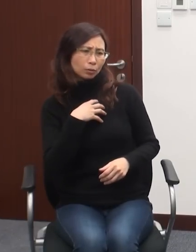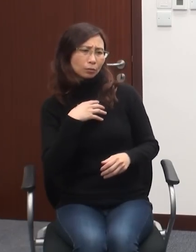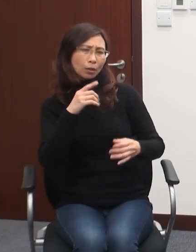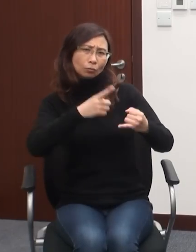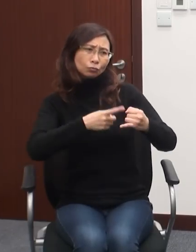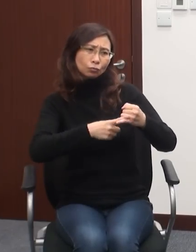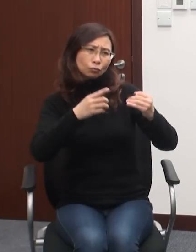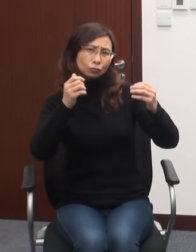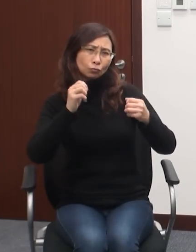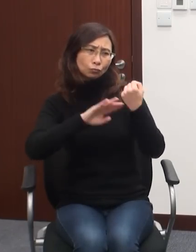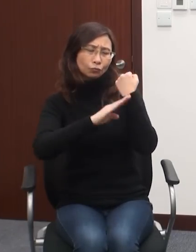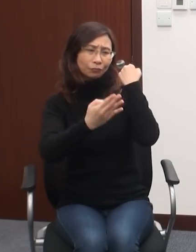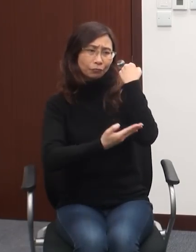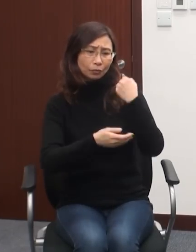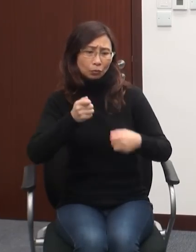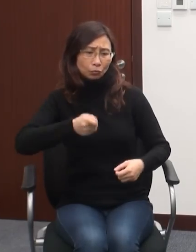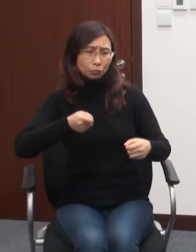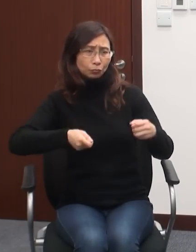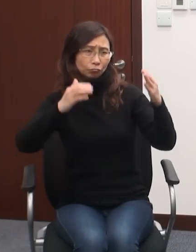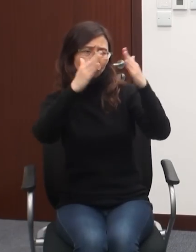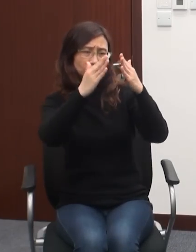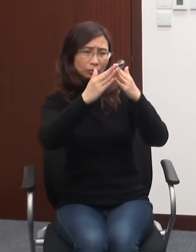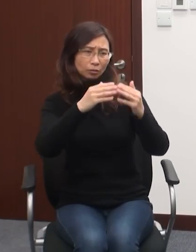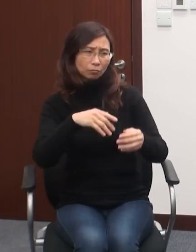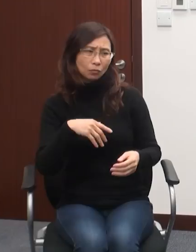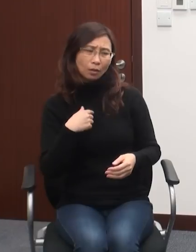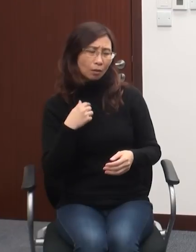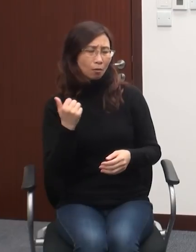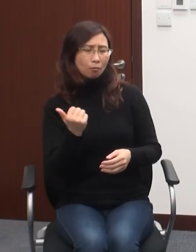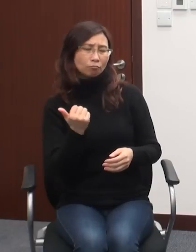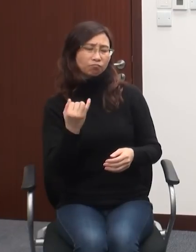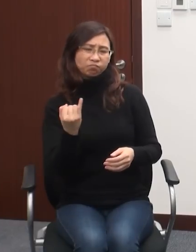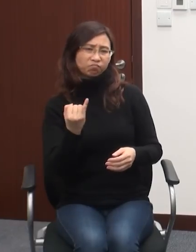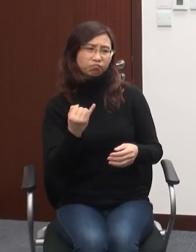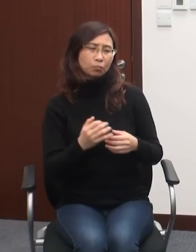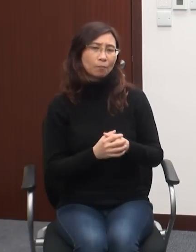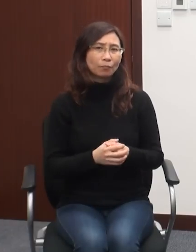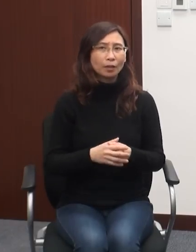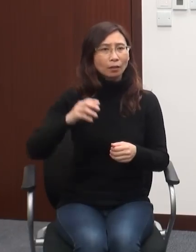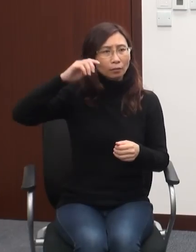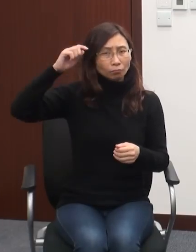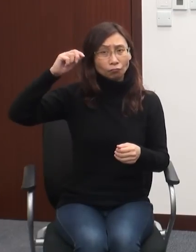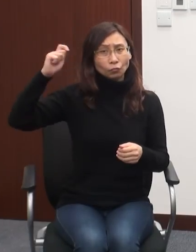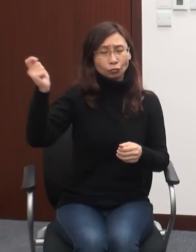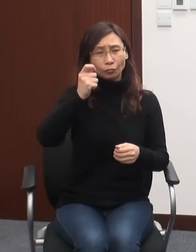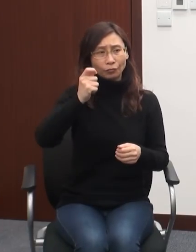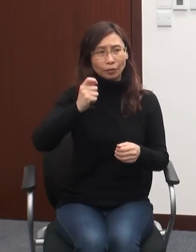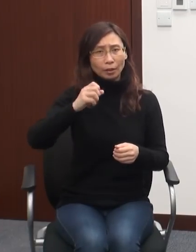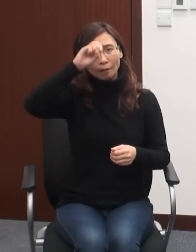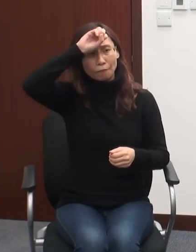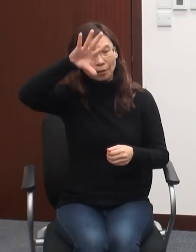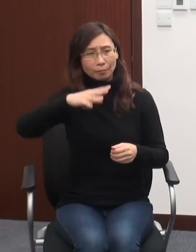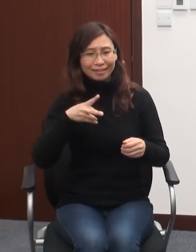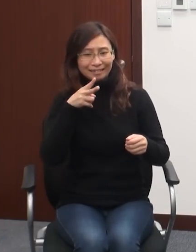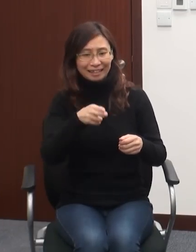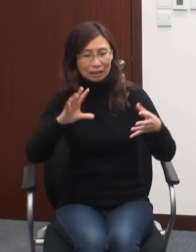都係各打80大板嘅啫。即係佢可能就係話盡快發明一套剪